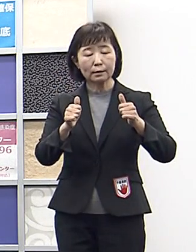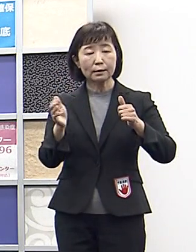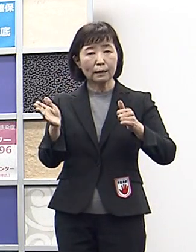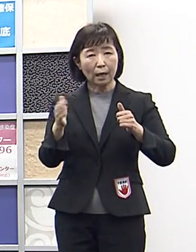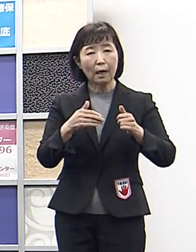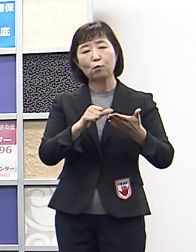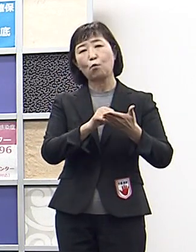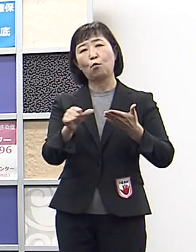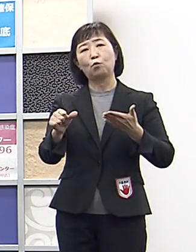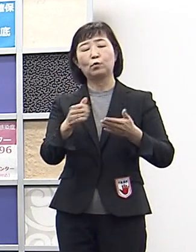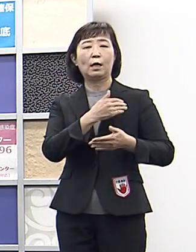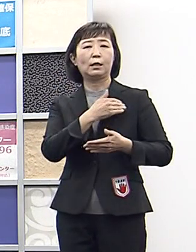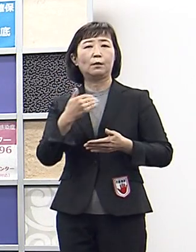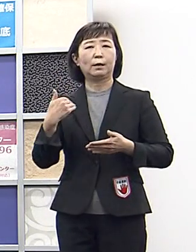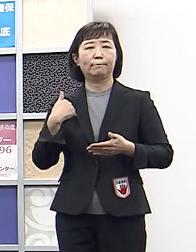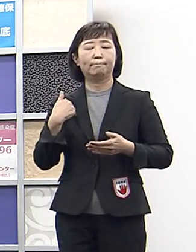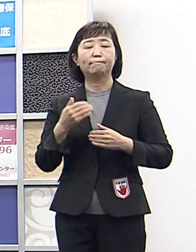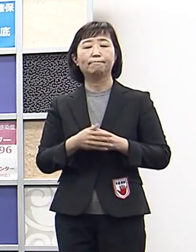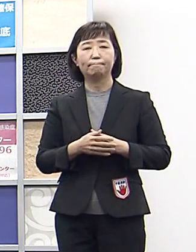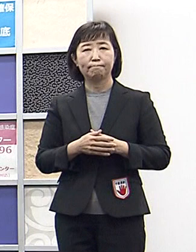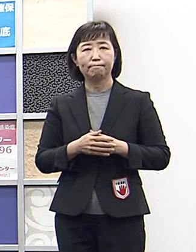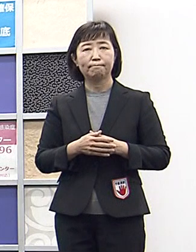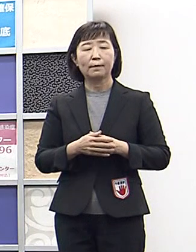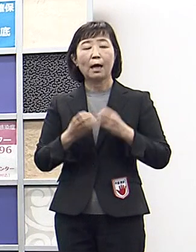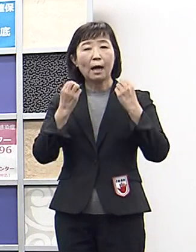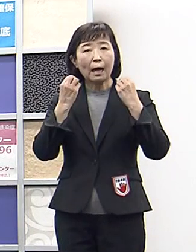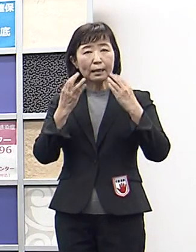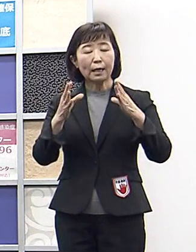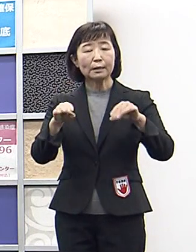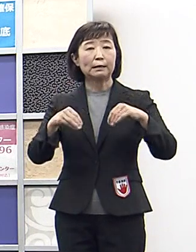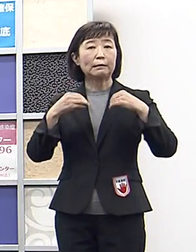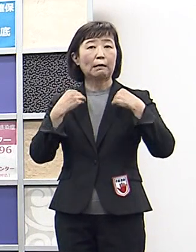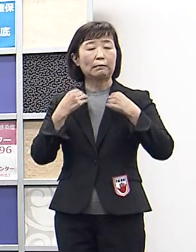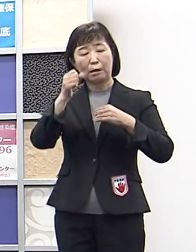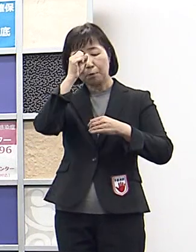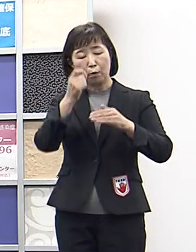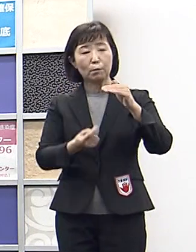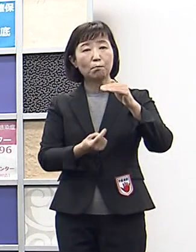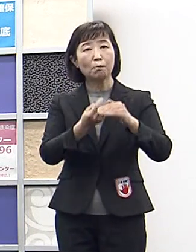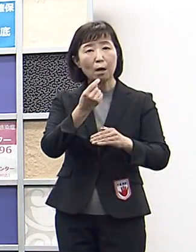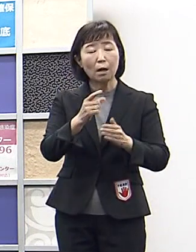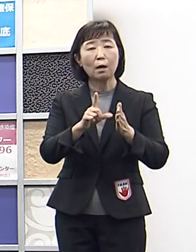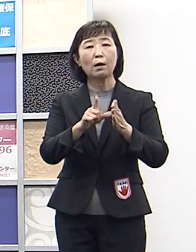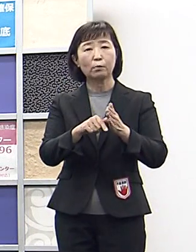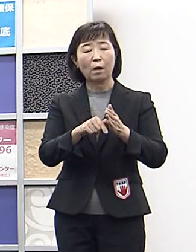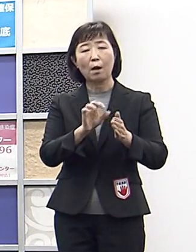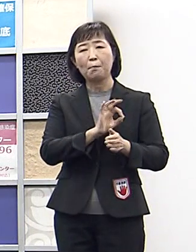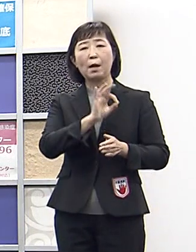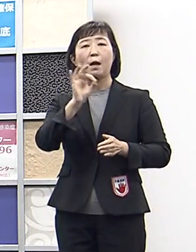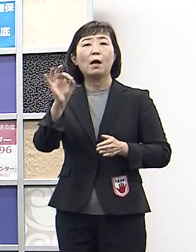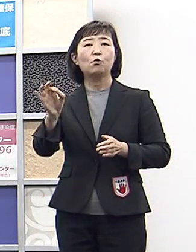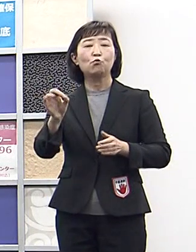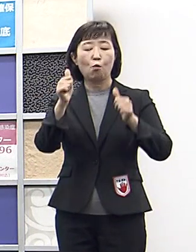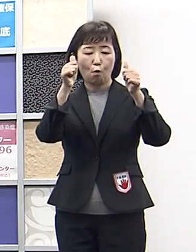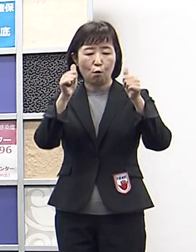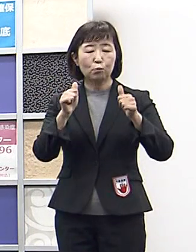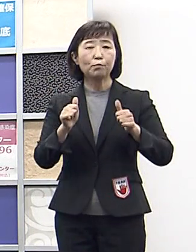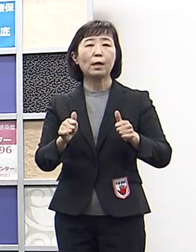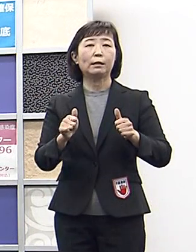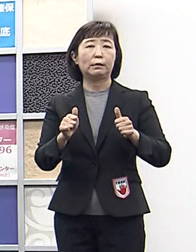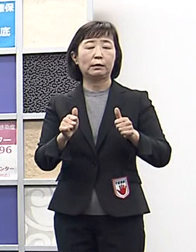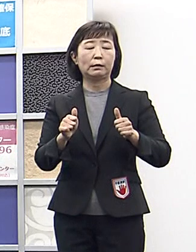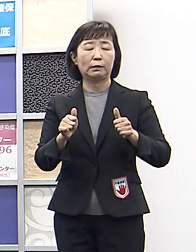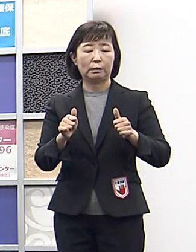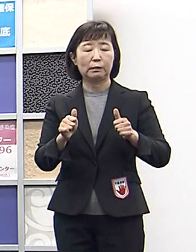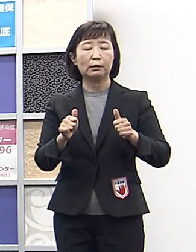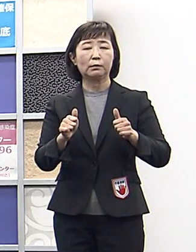ますこれにより振興感染症が発生した際などにはメールやホームページを用いまして県から